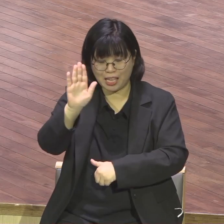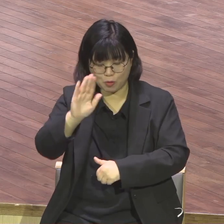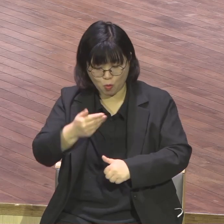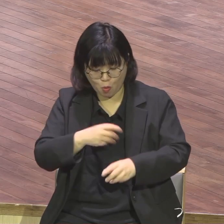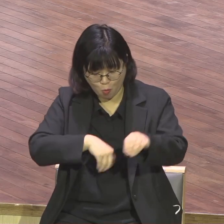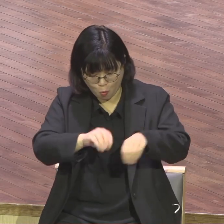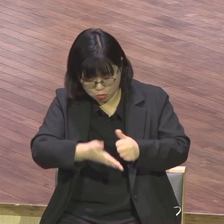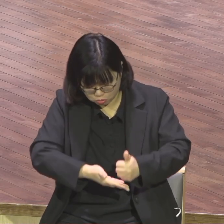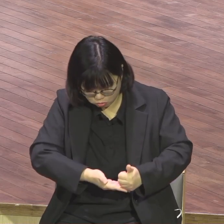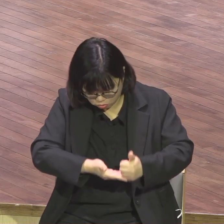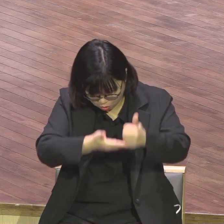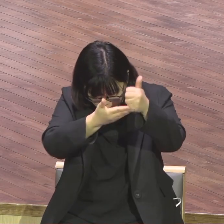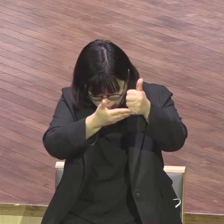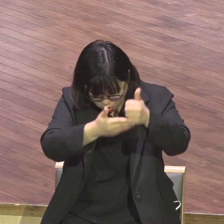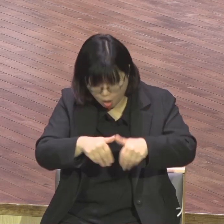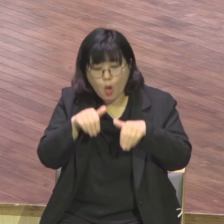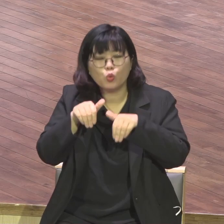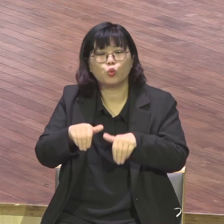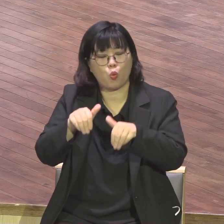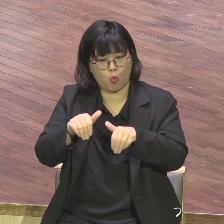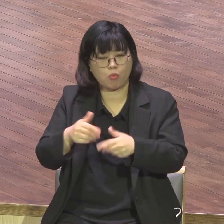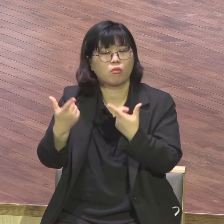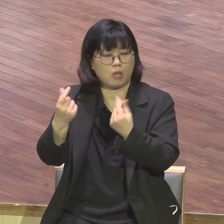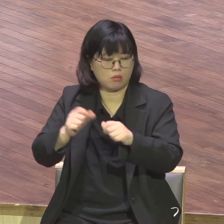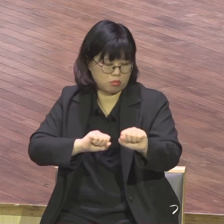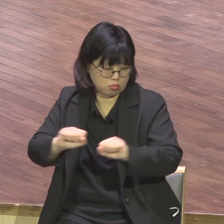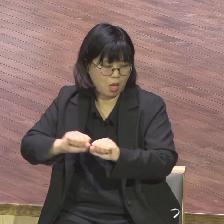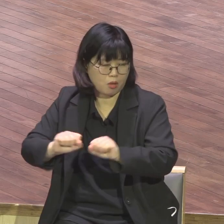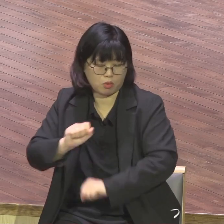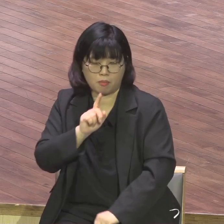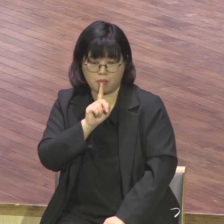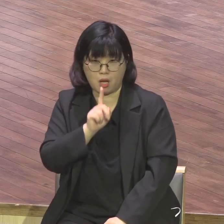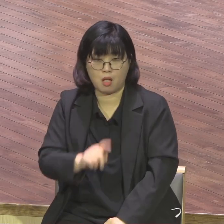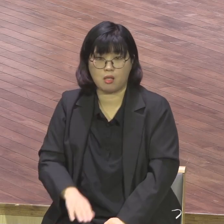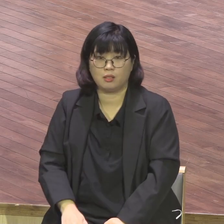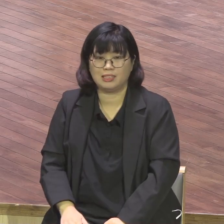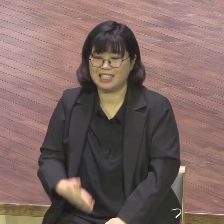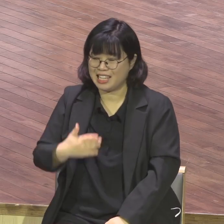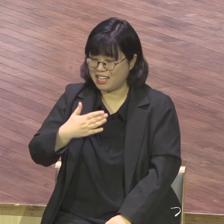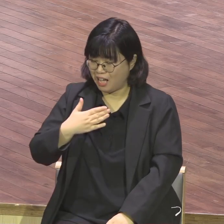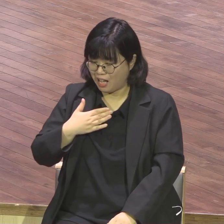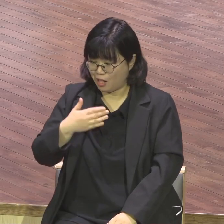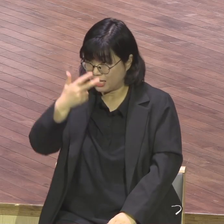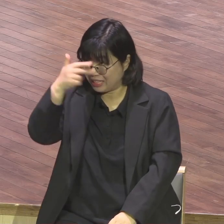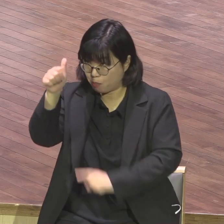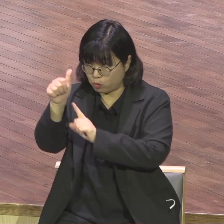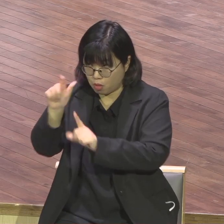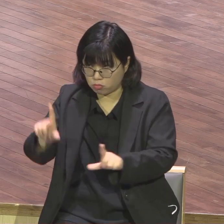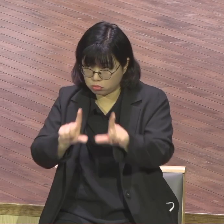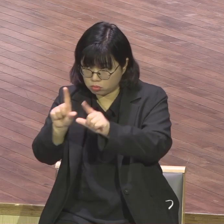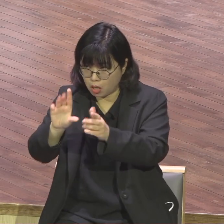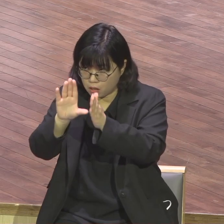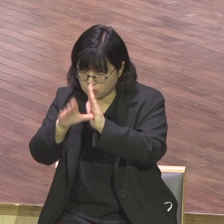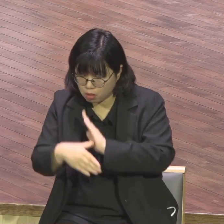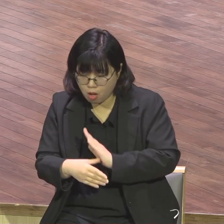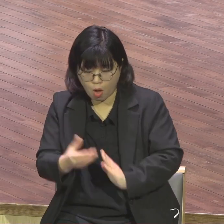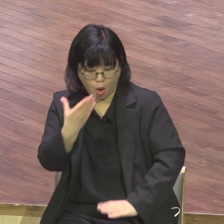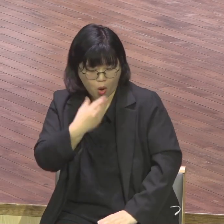성경의 삶의 모든 발걸음마다 복음이 복음 되게 하는 이 일에 생명건 헌신을